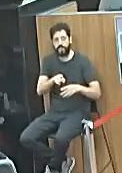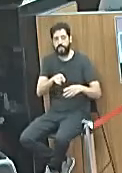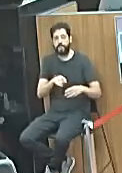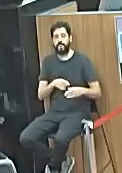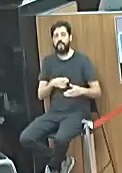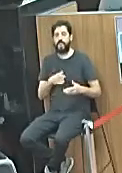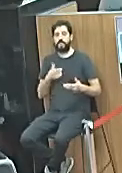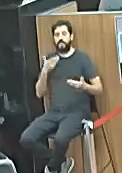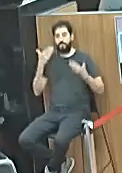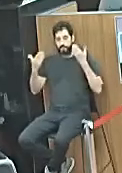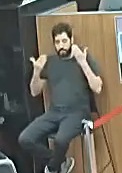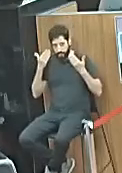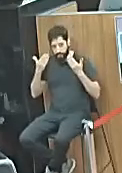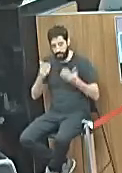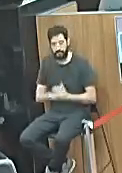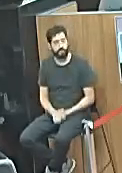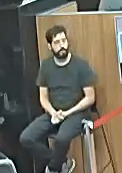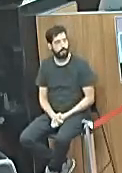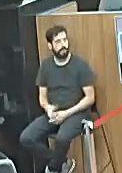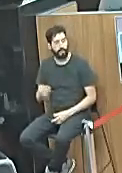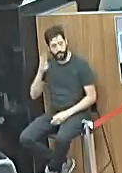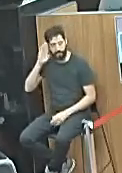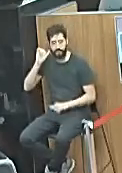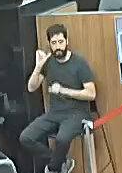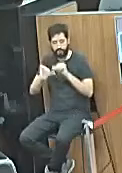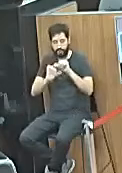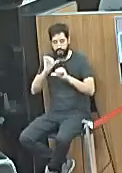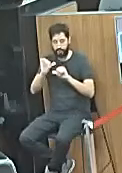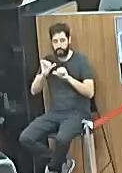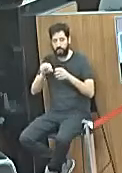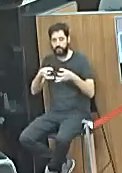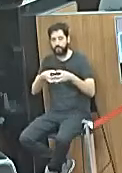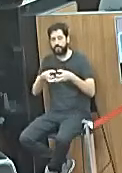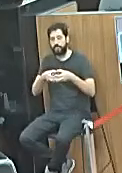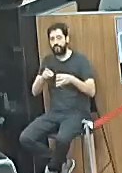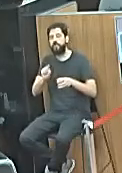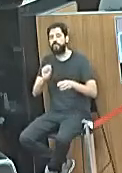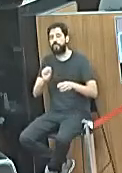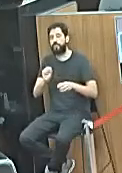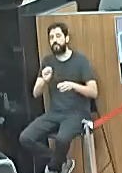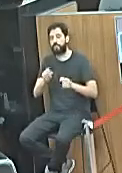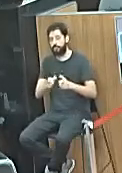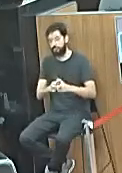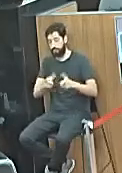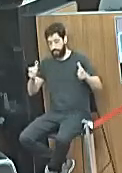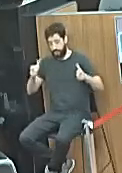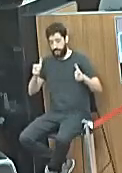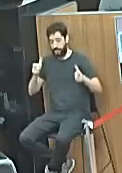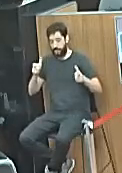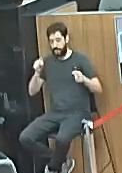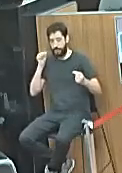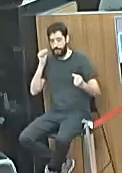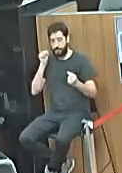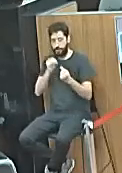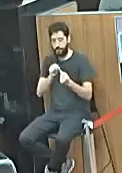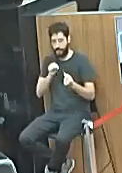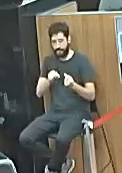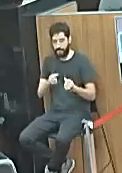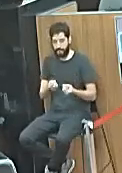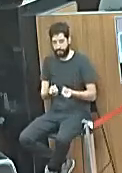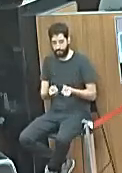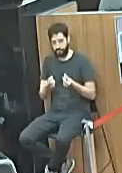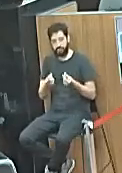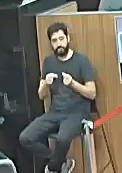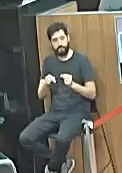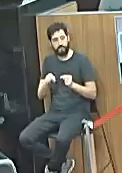as principais alterações sugeridas pelo grupo foram ampliar a meta física e financeira